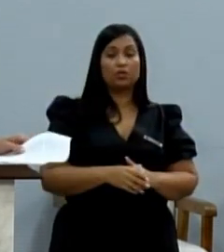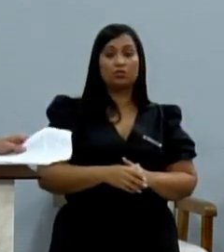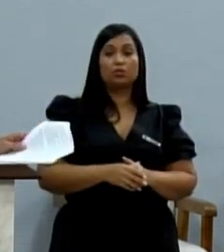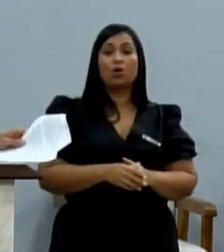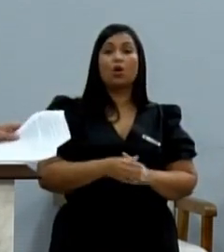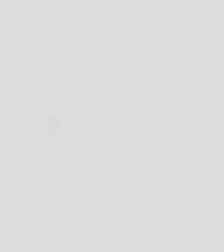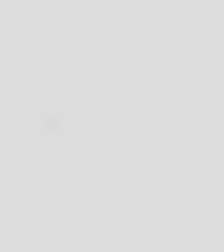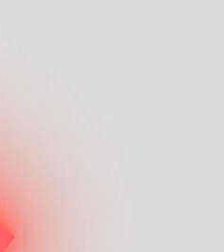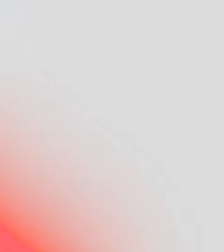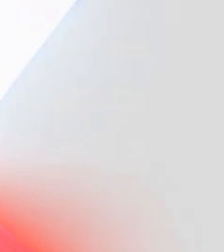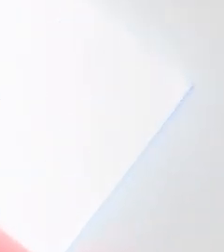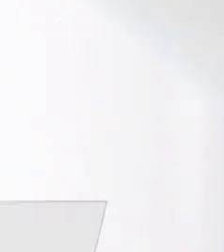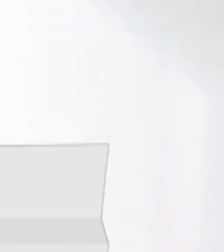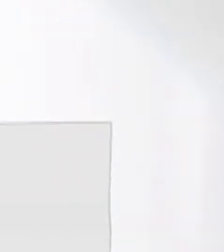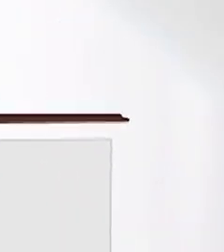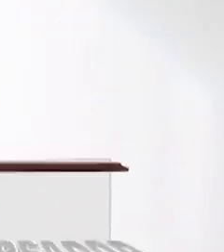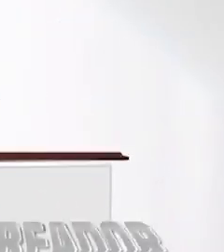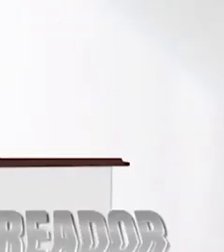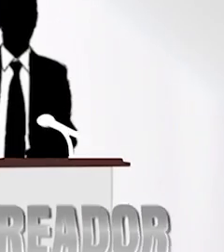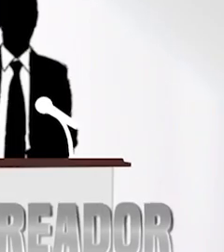uma boa tarde a todos